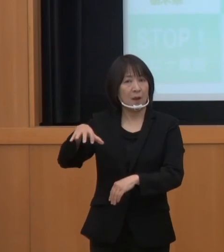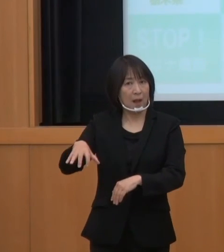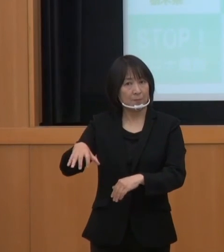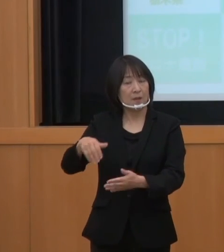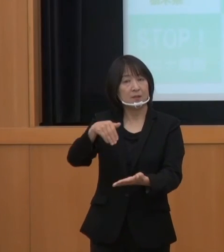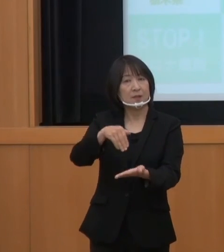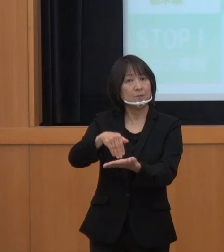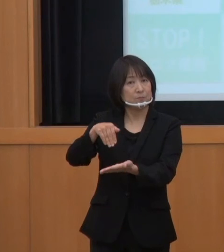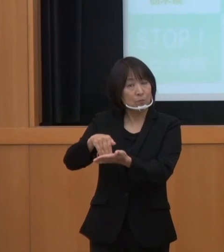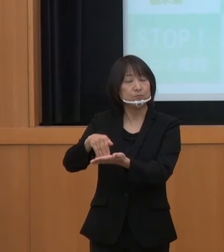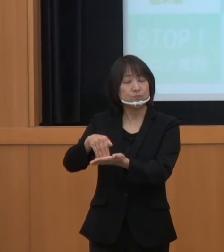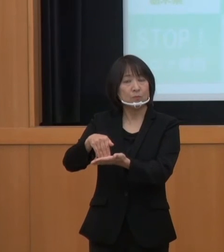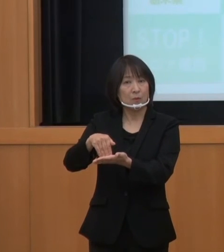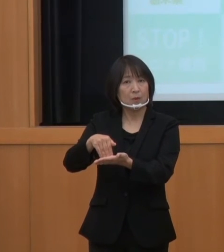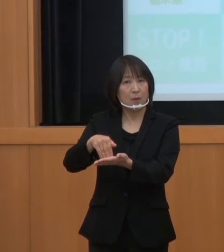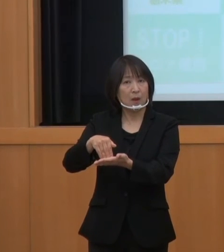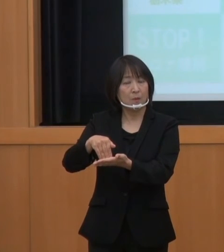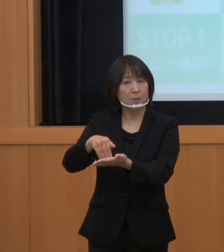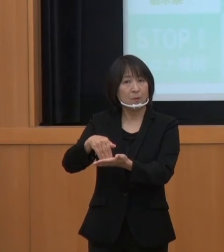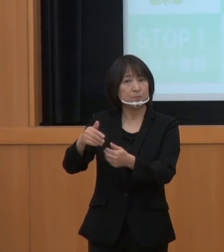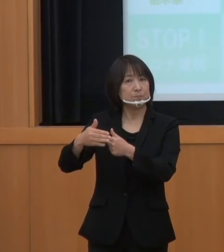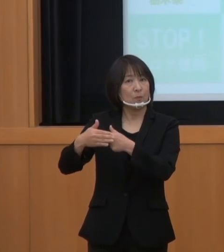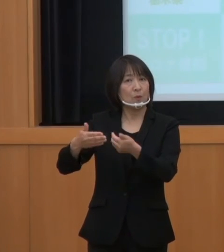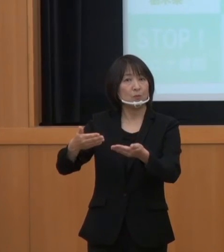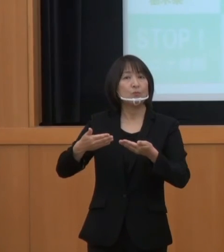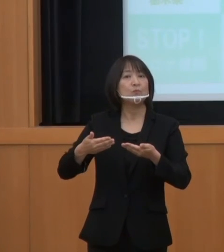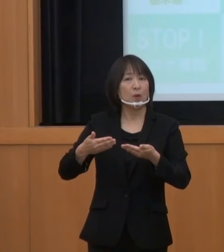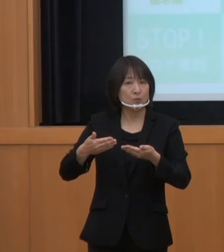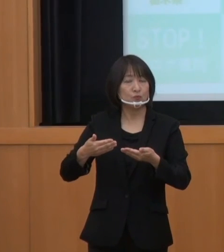限のことを以上はやってもらえるだろうと、まあ、こうい